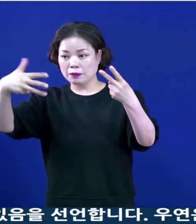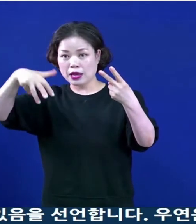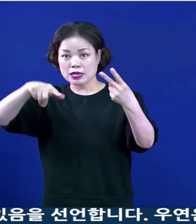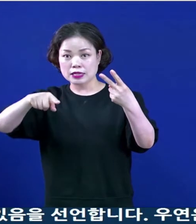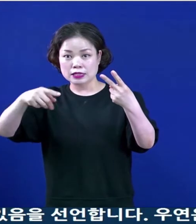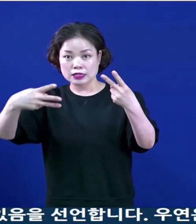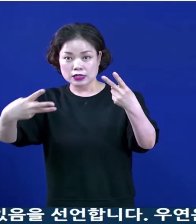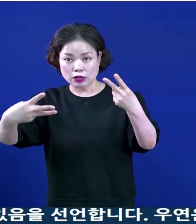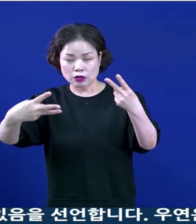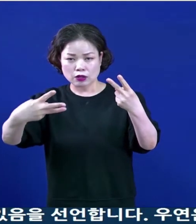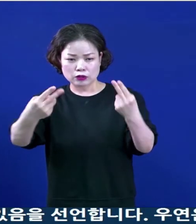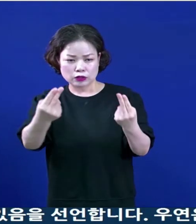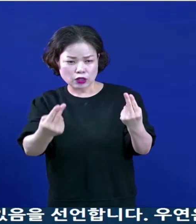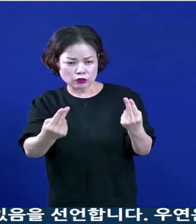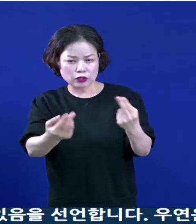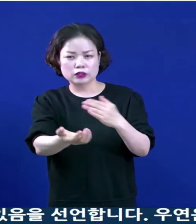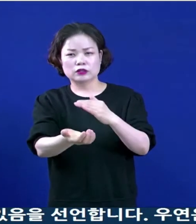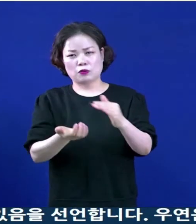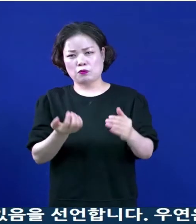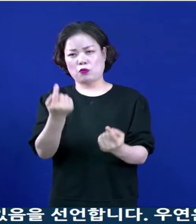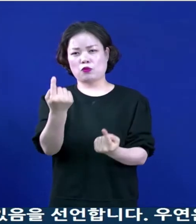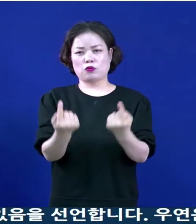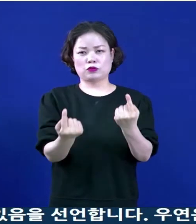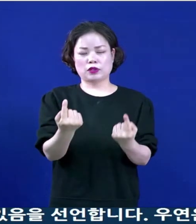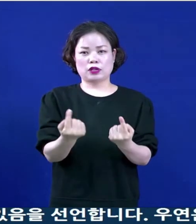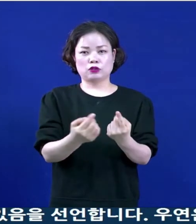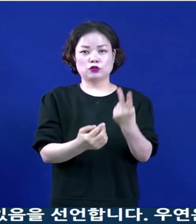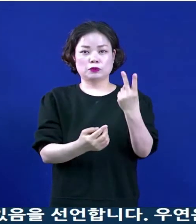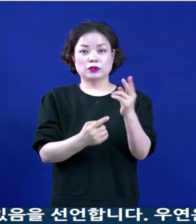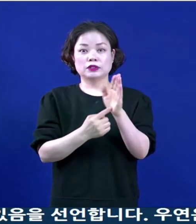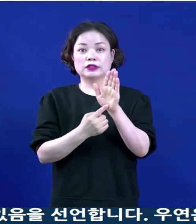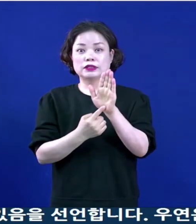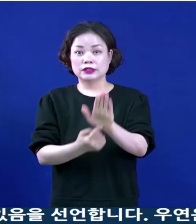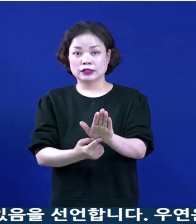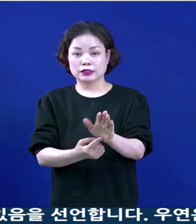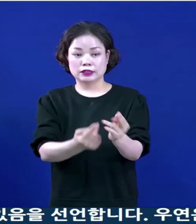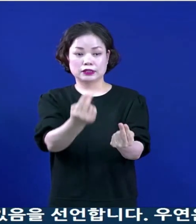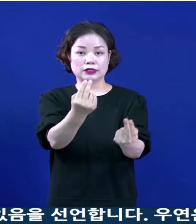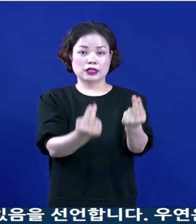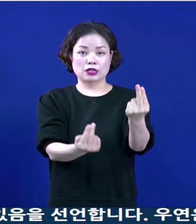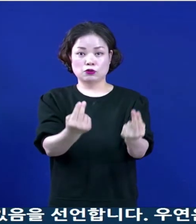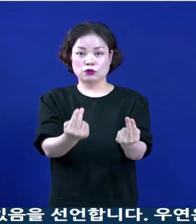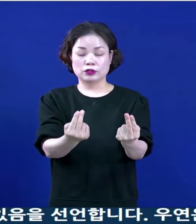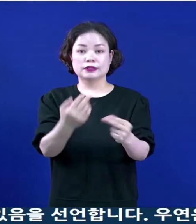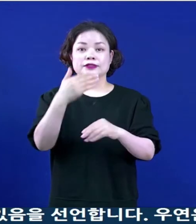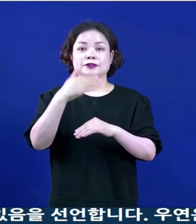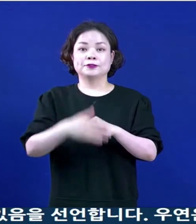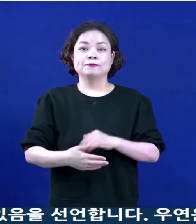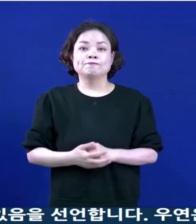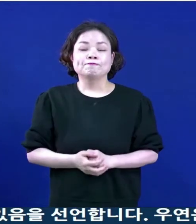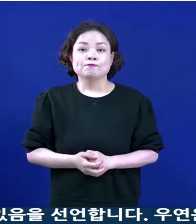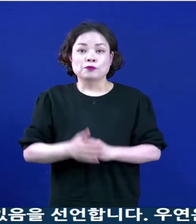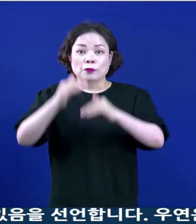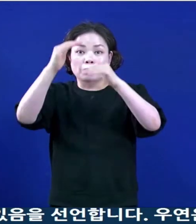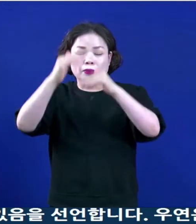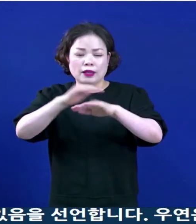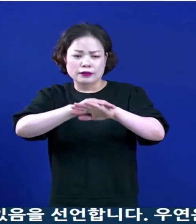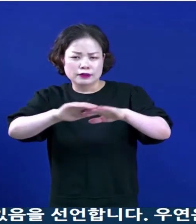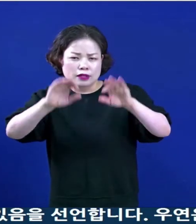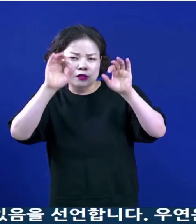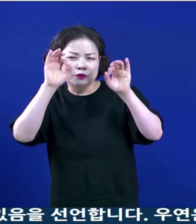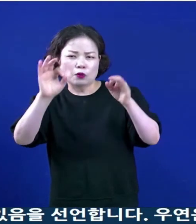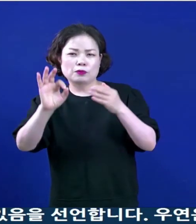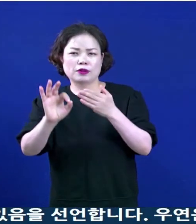보면 대조적으로 앞부분과 두 번째 등장하는 부분이 대조시키고 있는데요. 근데 그 내용을 잘